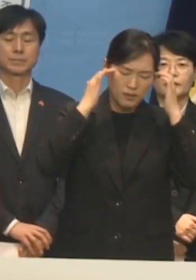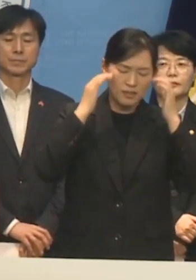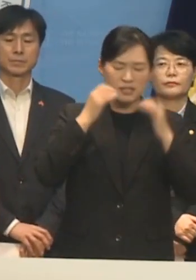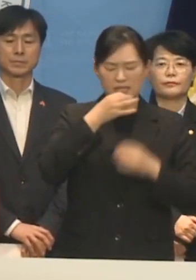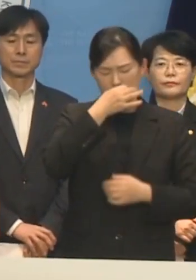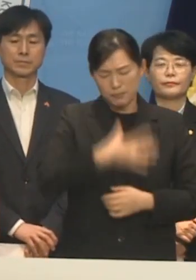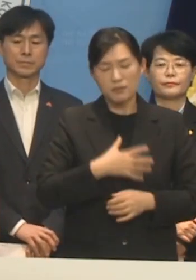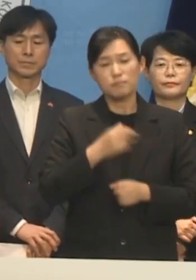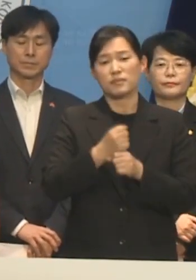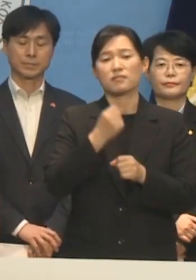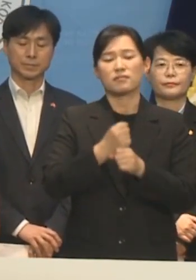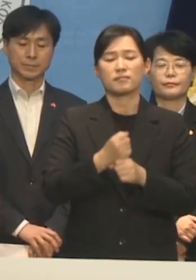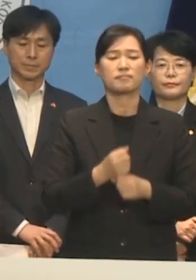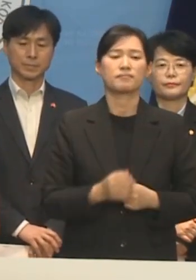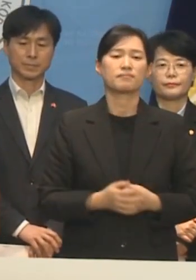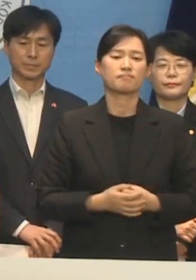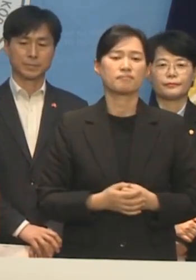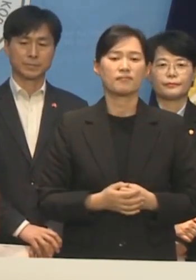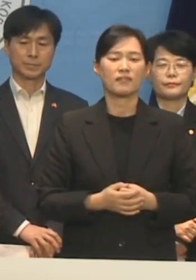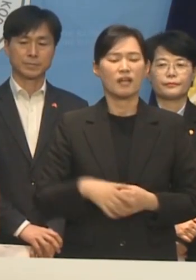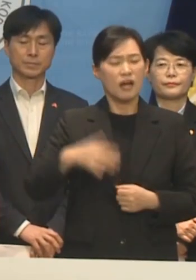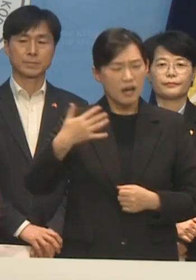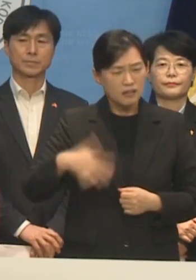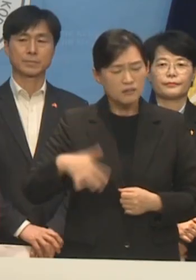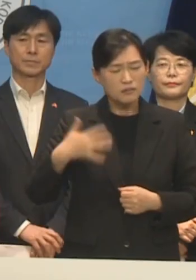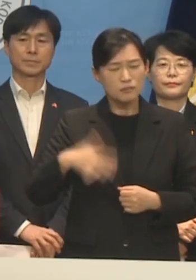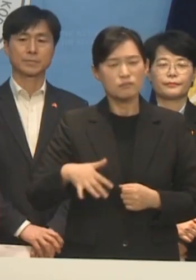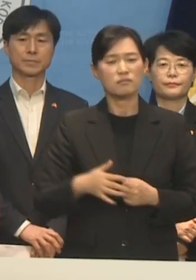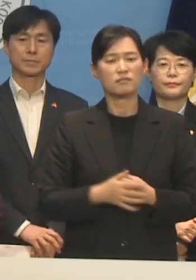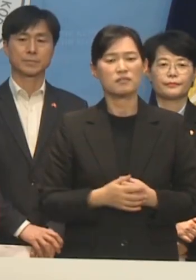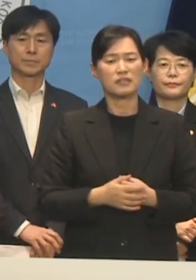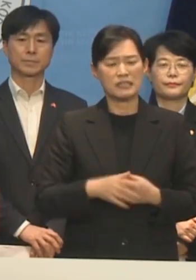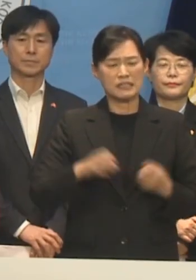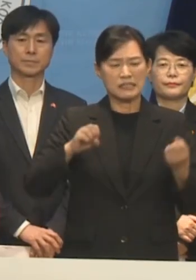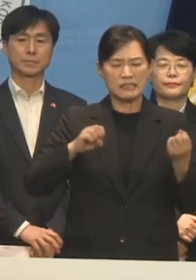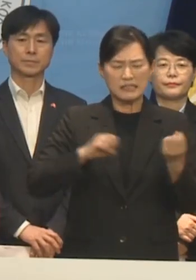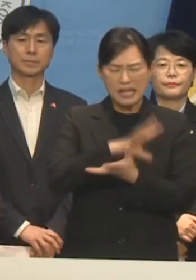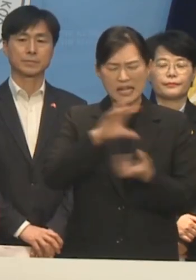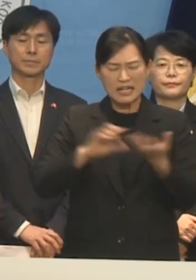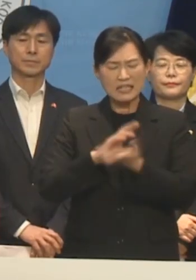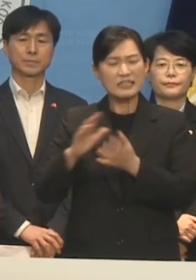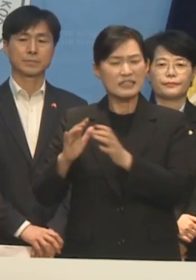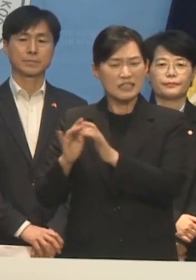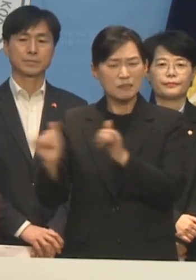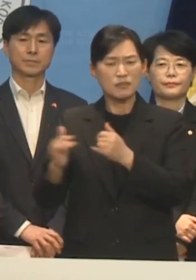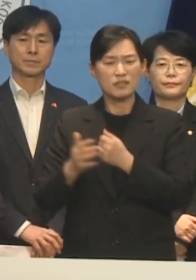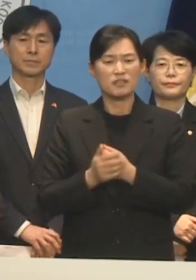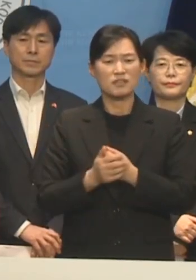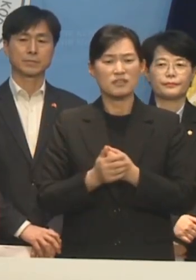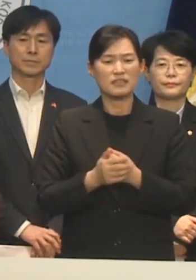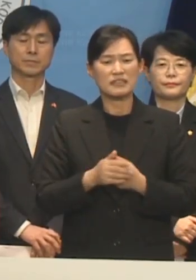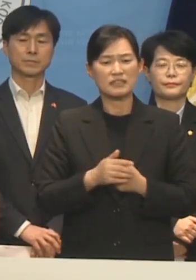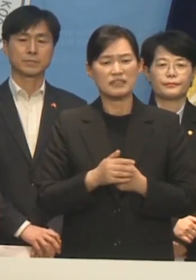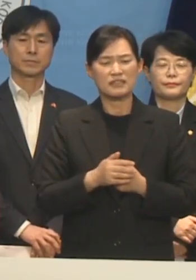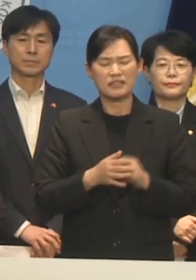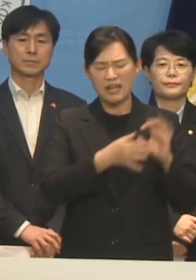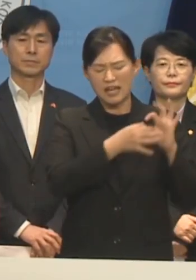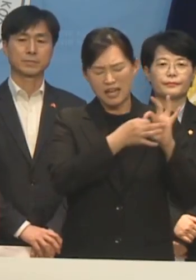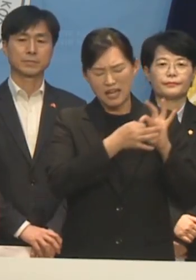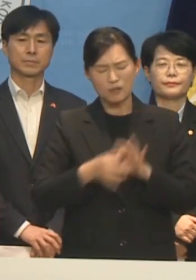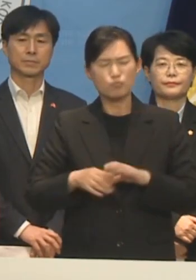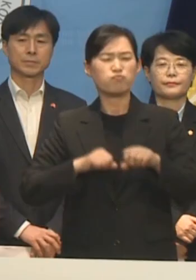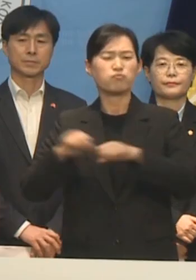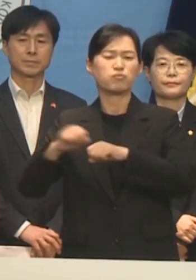나락으로 빠뜨리고 있습니다. 아직도 내란범들은 준동을 멈추지 않고